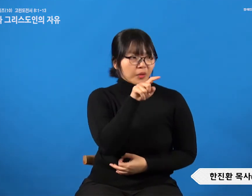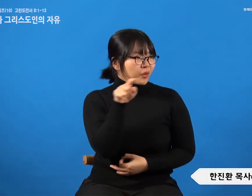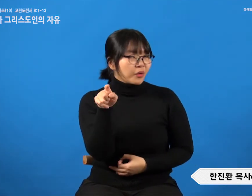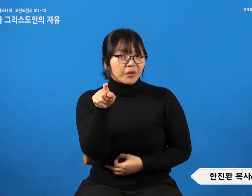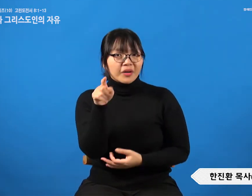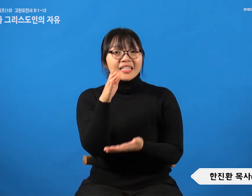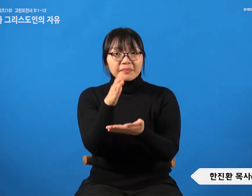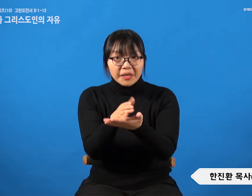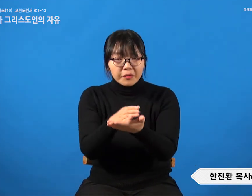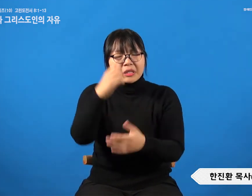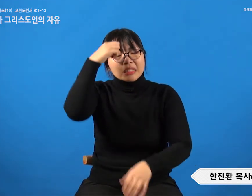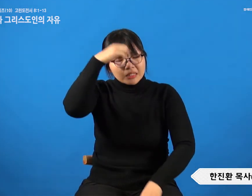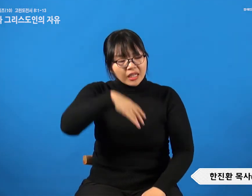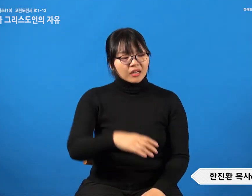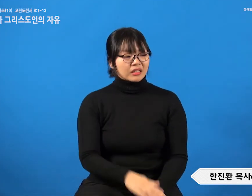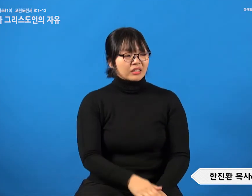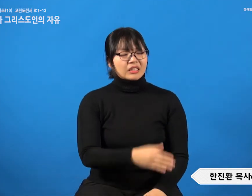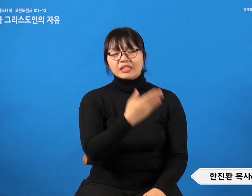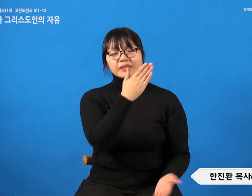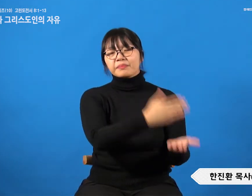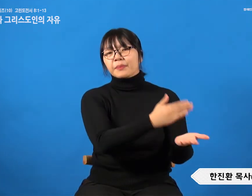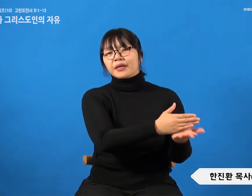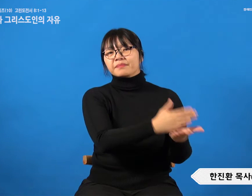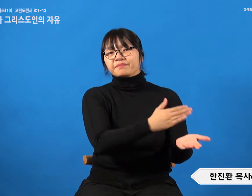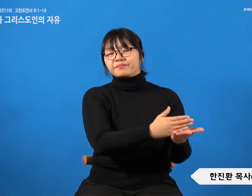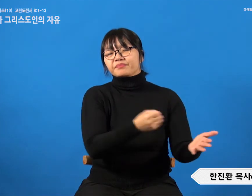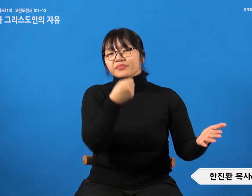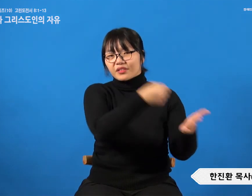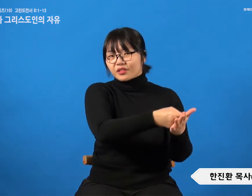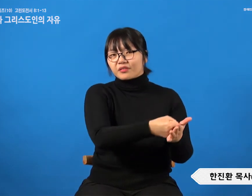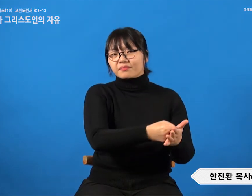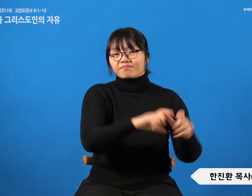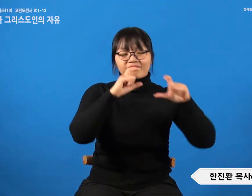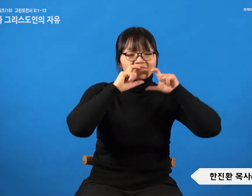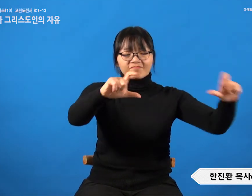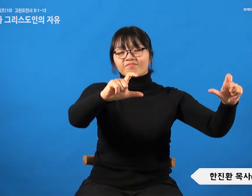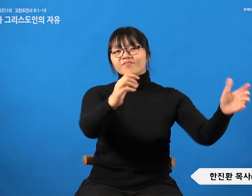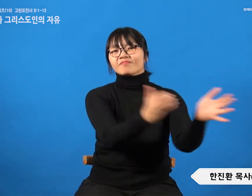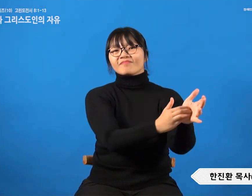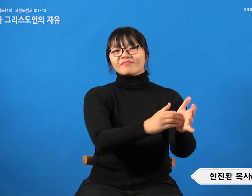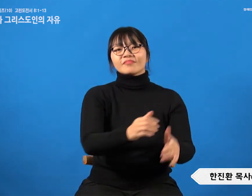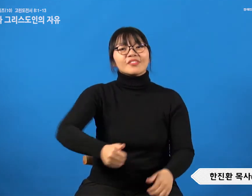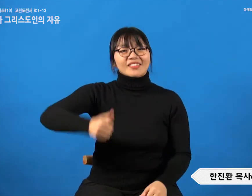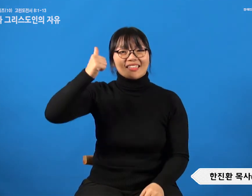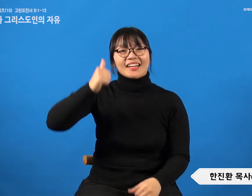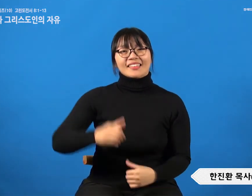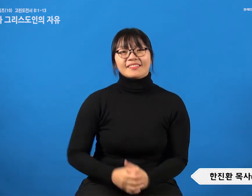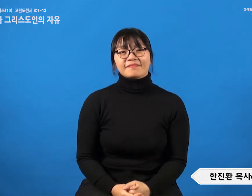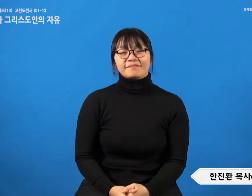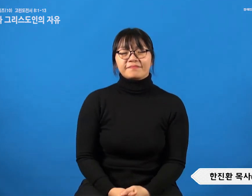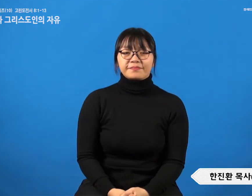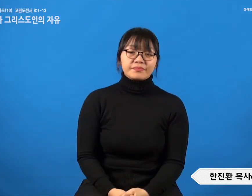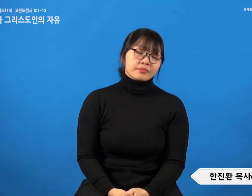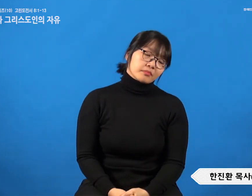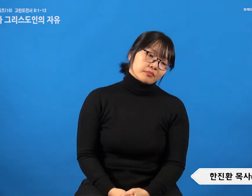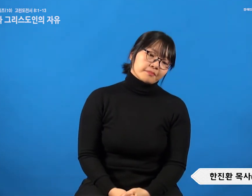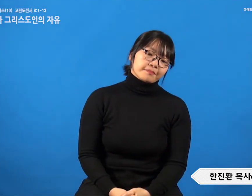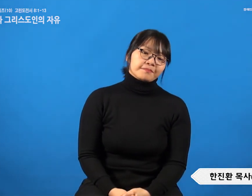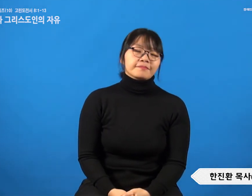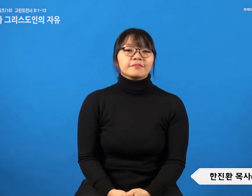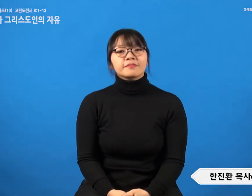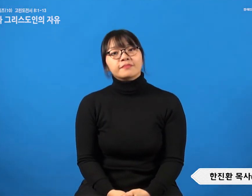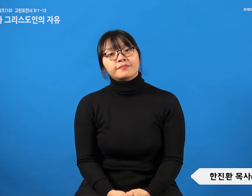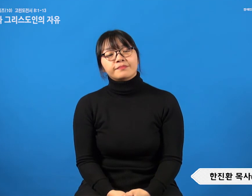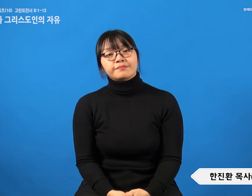보는가 안 보는가 그 살피지 말고, 그것도 피곤하다, 살피지 말고 나는 아예 그냥 입에 안 되겠다, 그렇게 결심하는